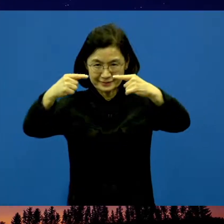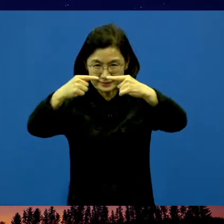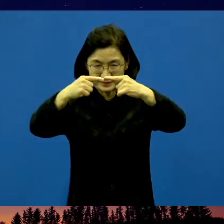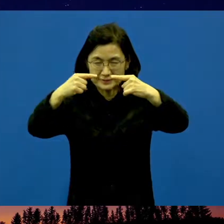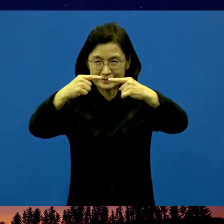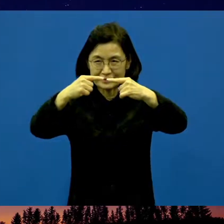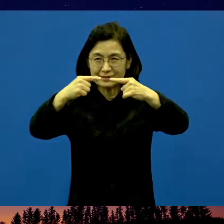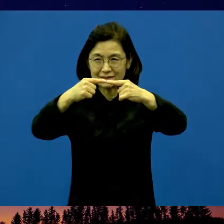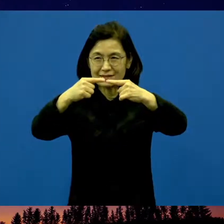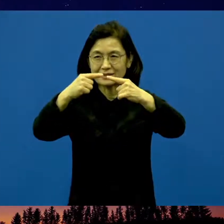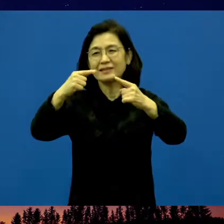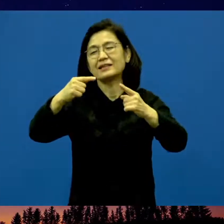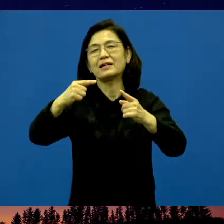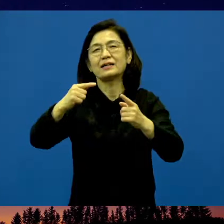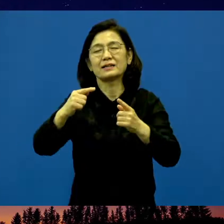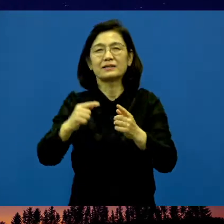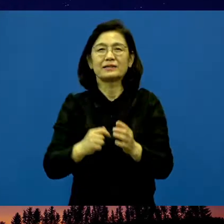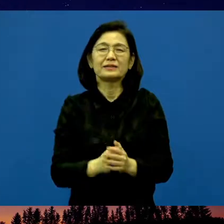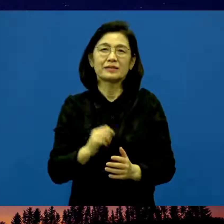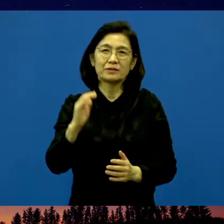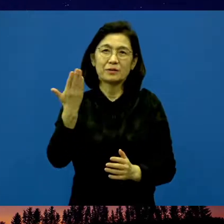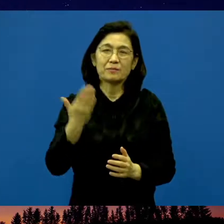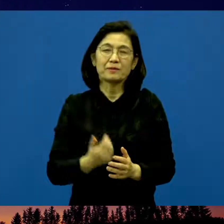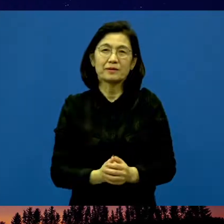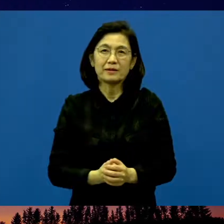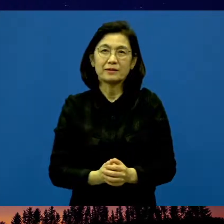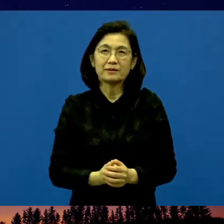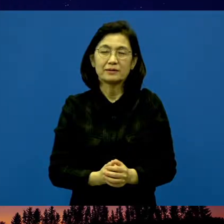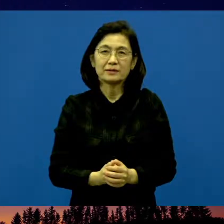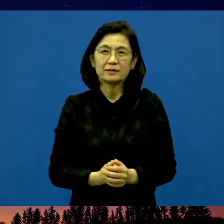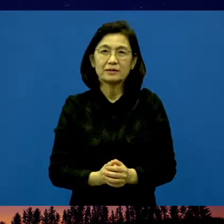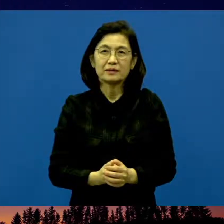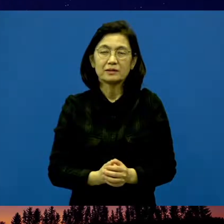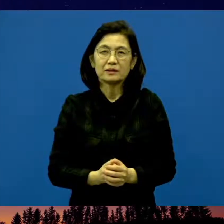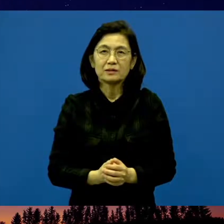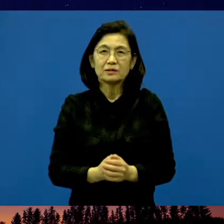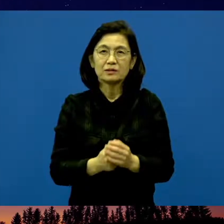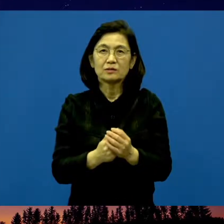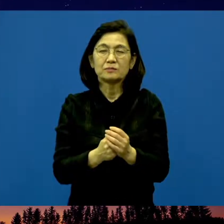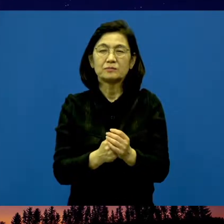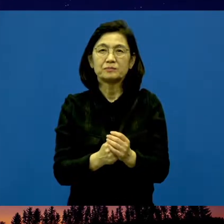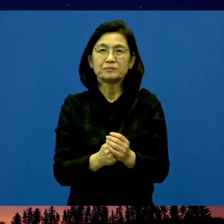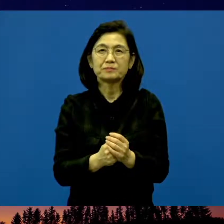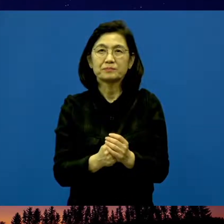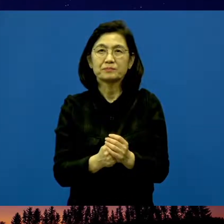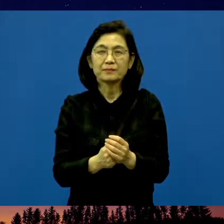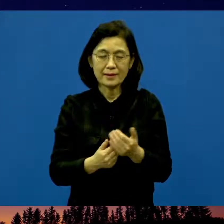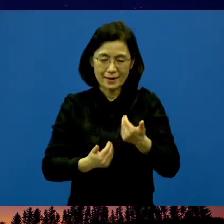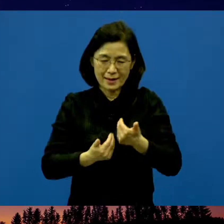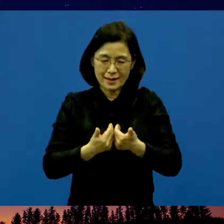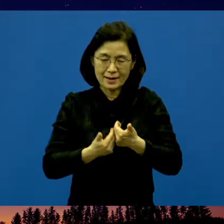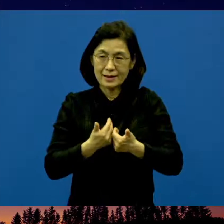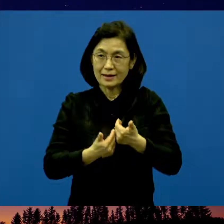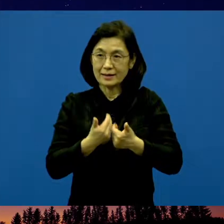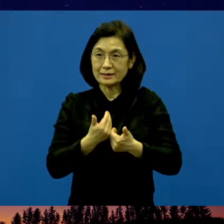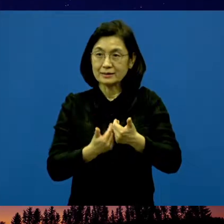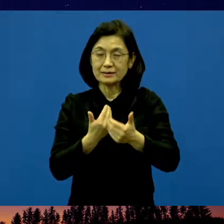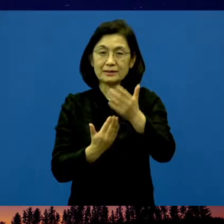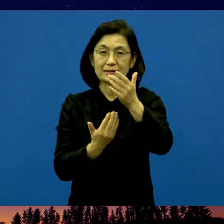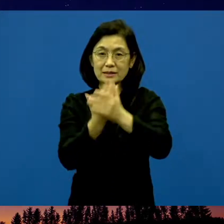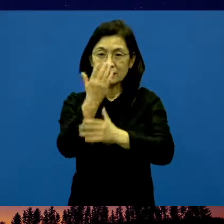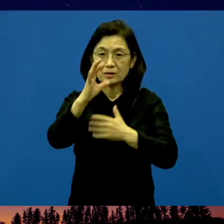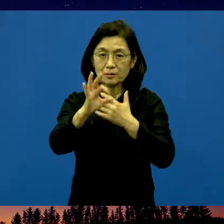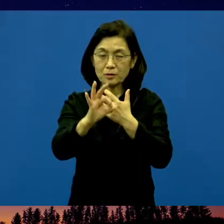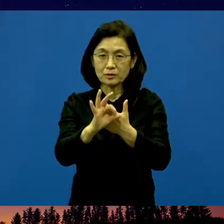생각의 차이, 이 갈등은 불일치의 상태에서 일어나는 것이죠. 여러분, 갈등이 일어날 때 어떻게 처리합니까?